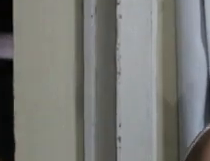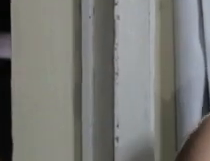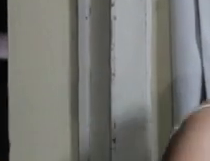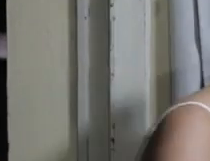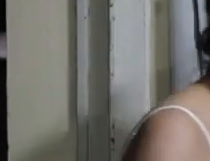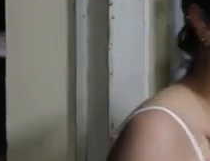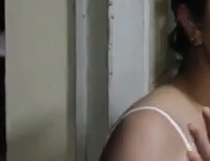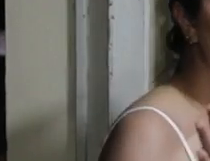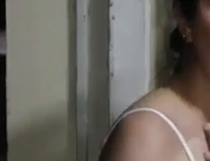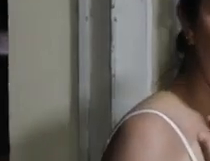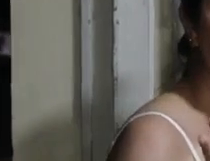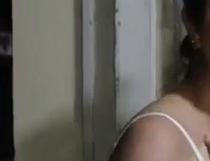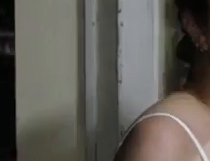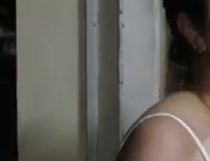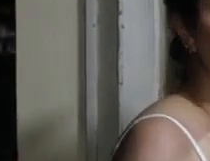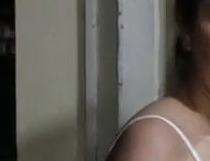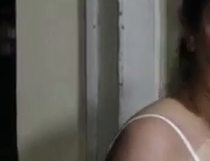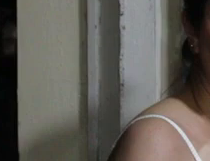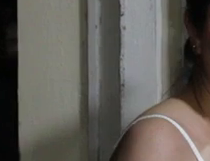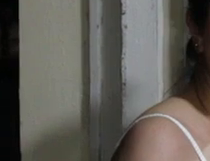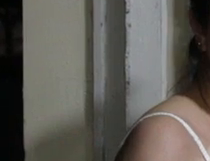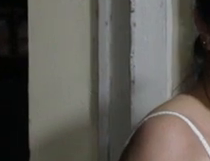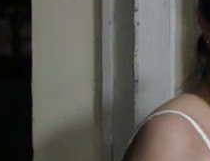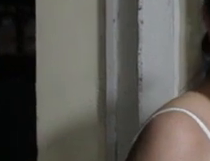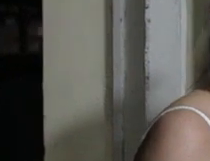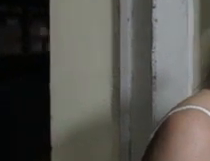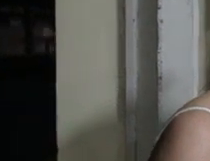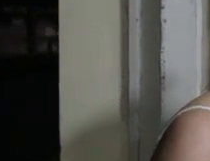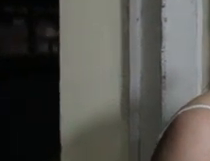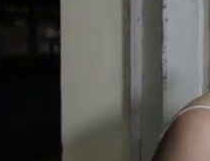é gótico, né? Estilo gótico. Na esquina da